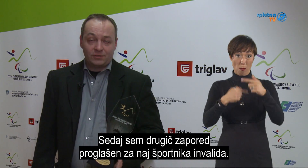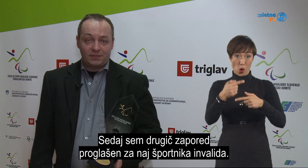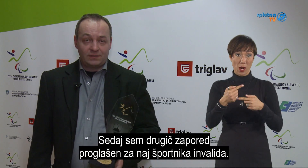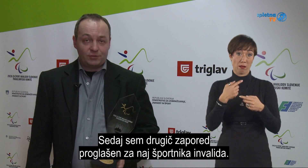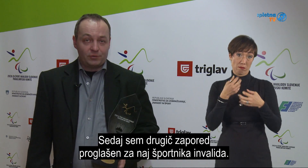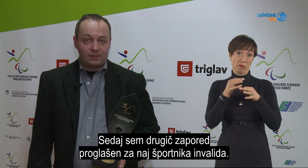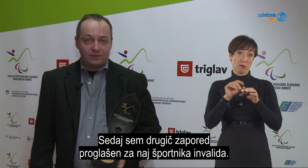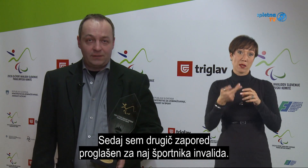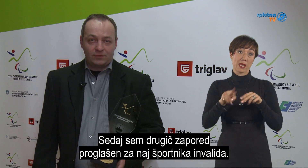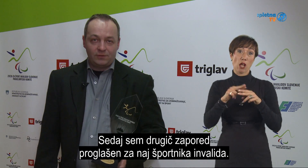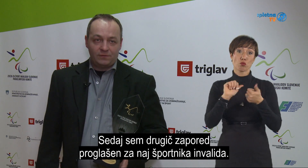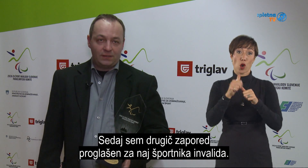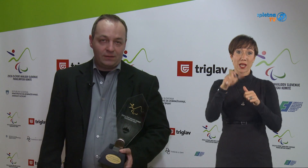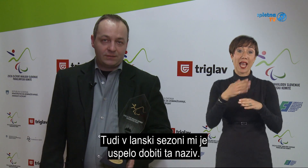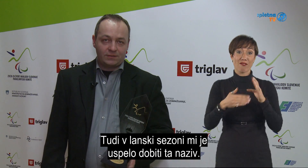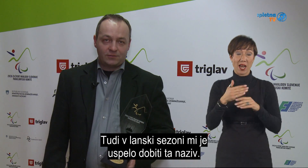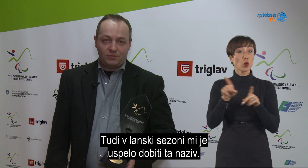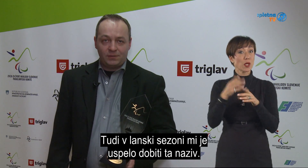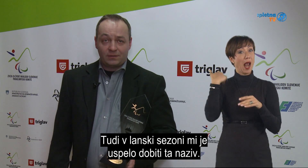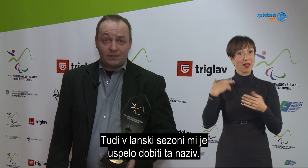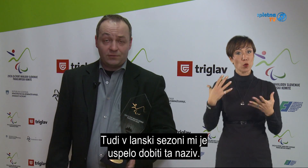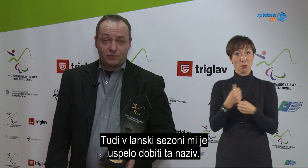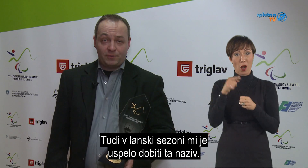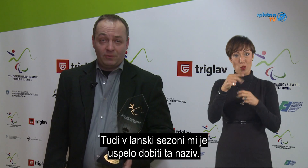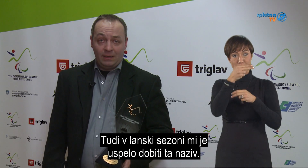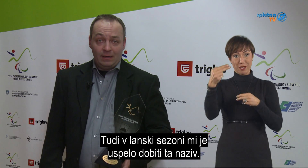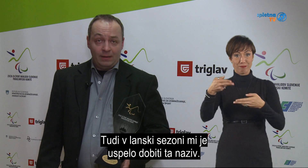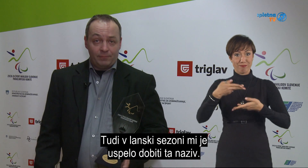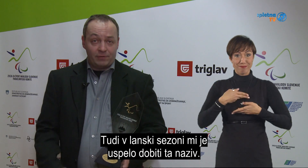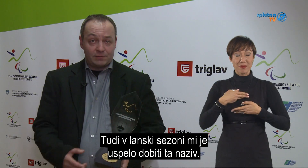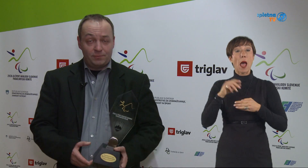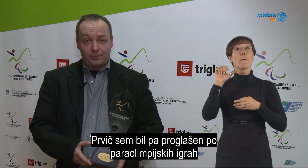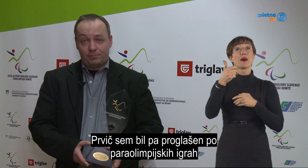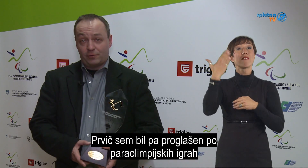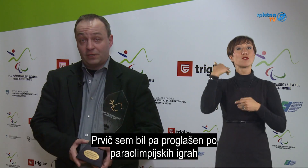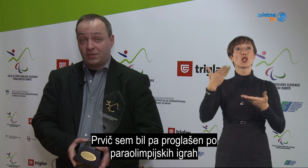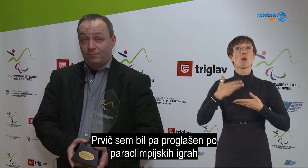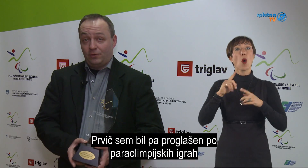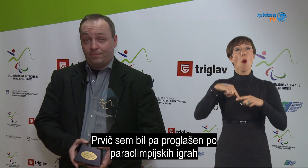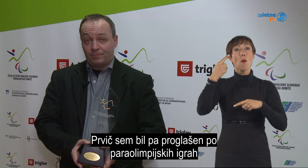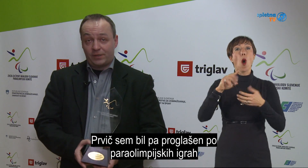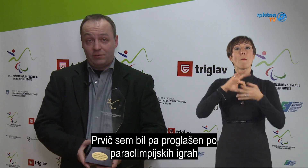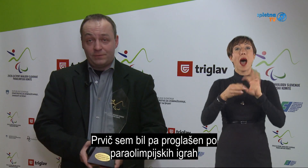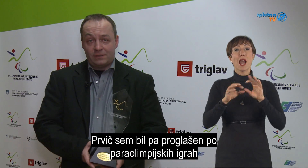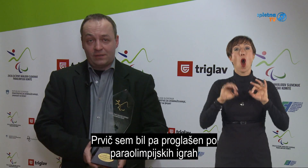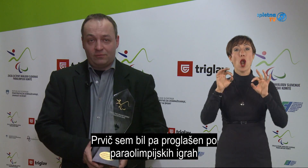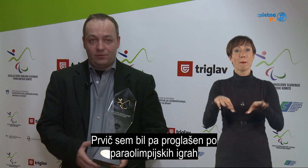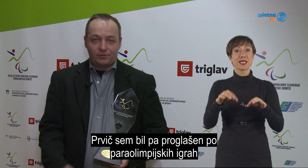proglašen za najšportnika invalida, tudi v lanski sezoni mi je ta naziv uspel. Prvič sem bil pa proglašen po paraolimpijskih igrah v Londonu